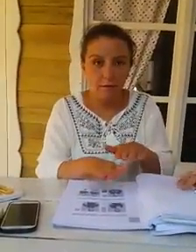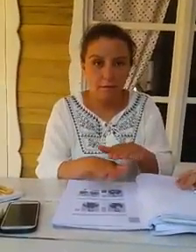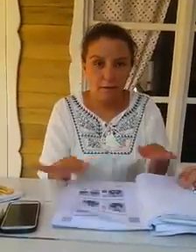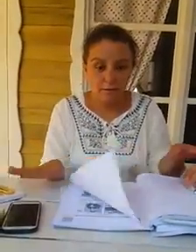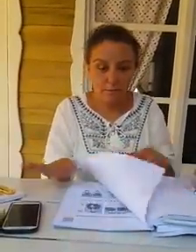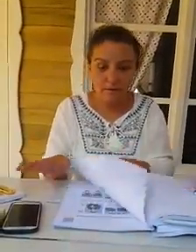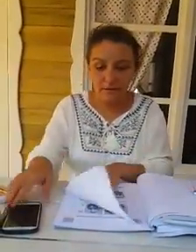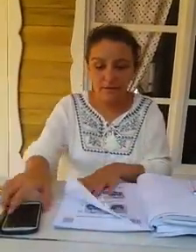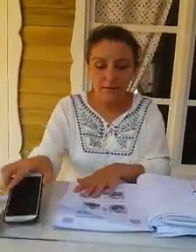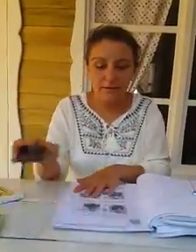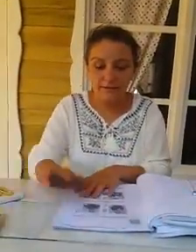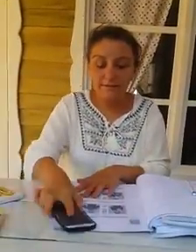Yetmek.